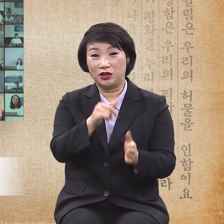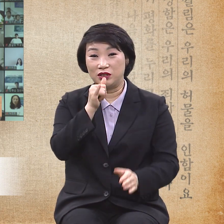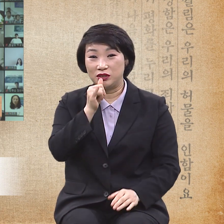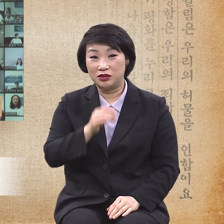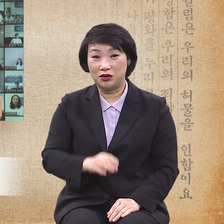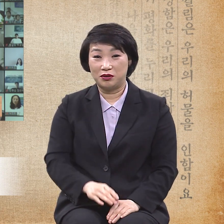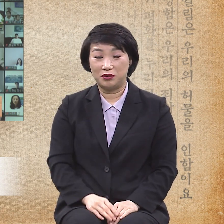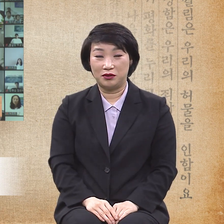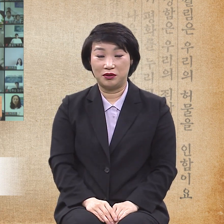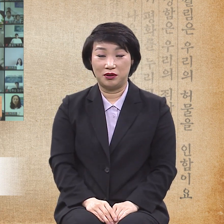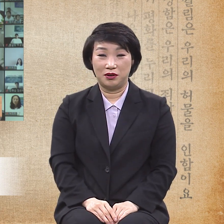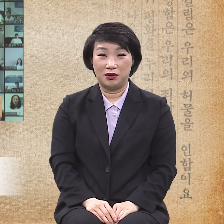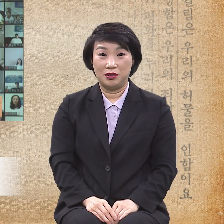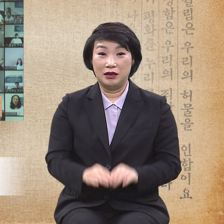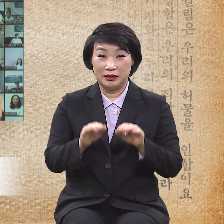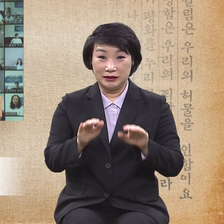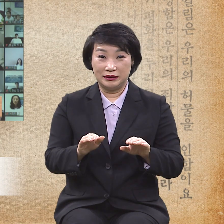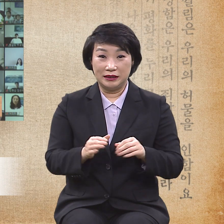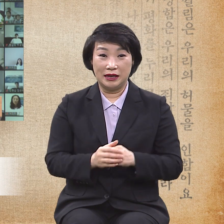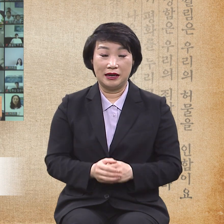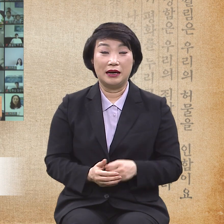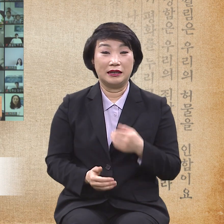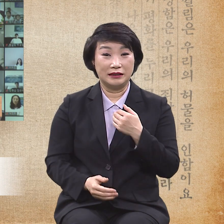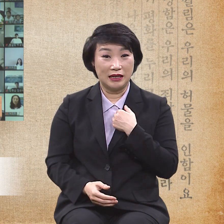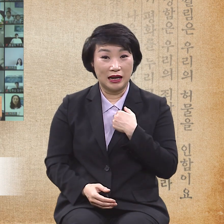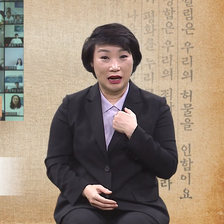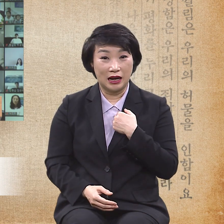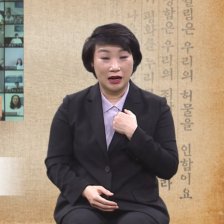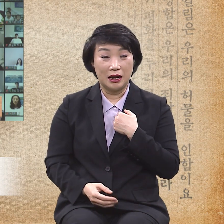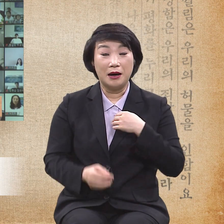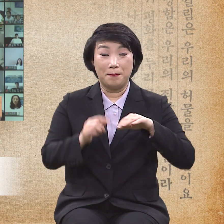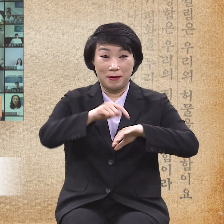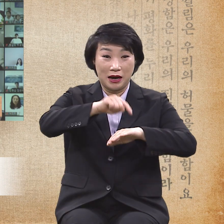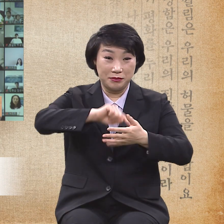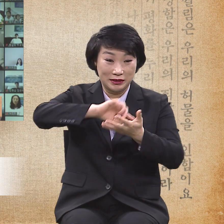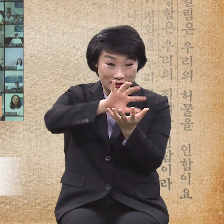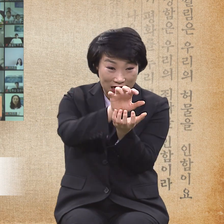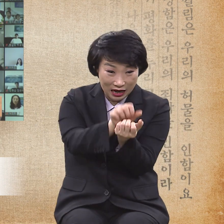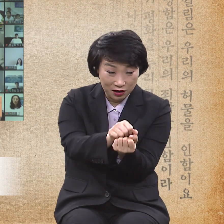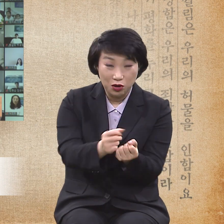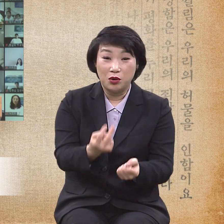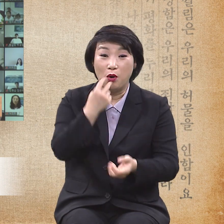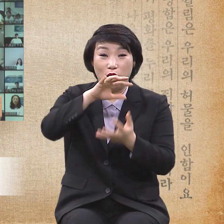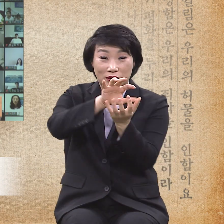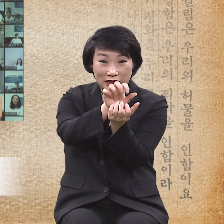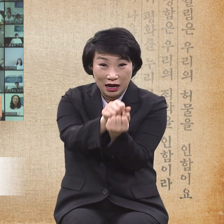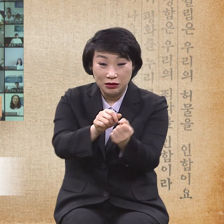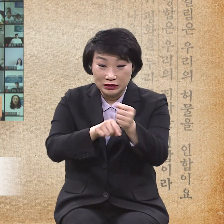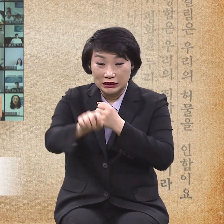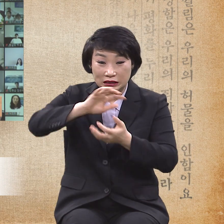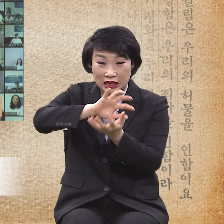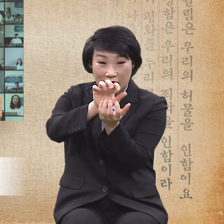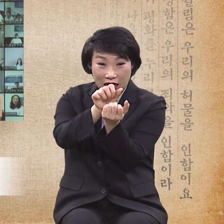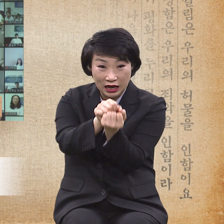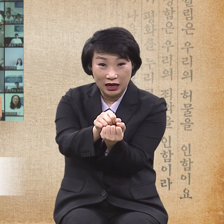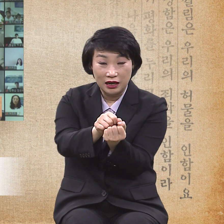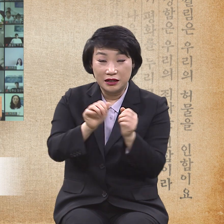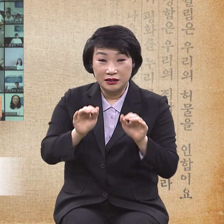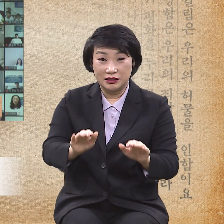있습니다. 그런데 내가 마음을 다하고 목숨을 다하고 뜻을